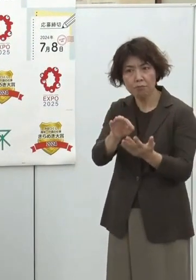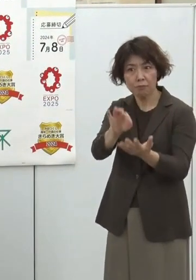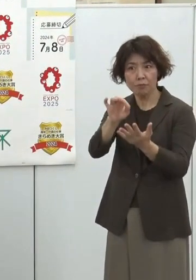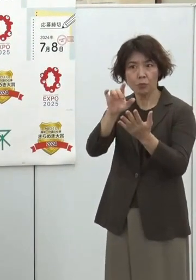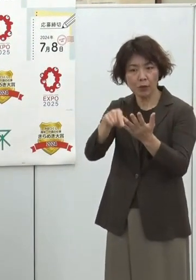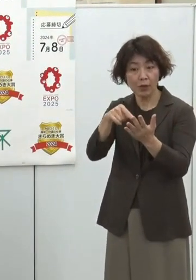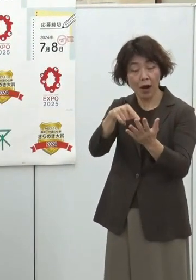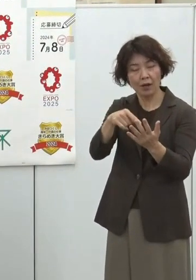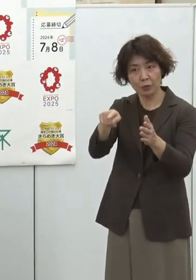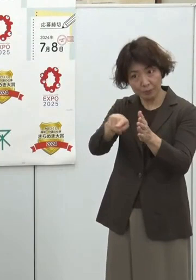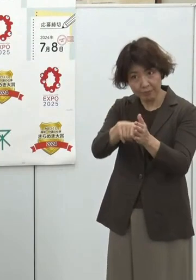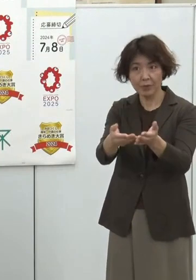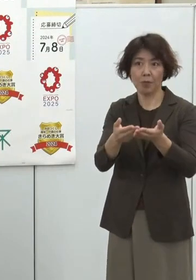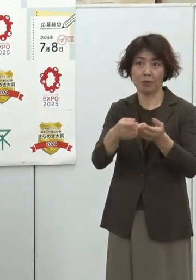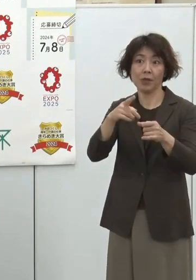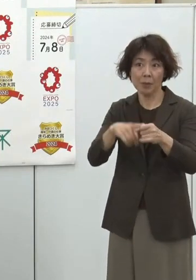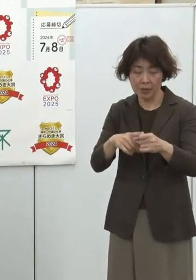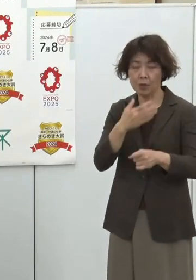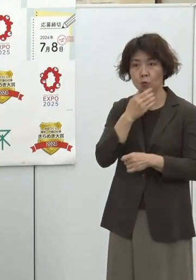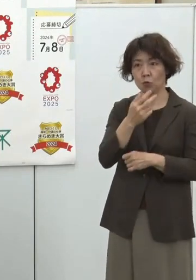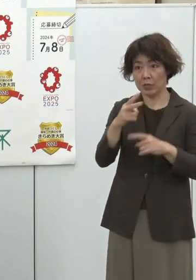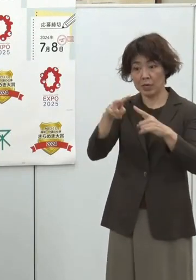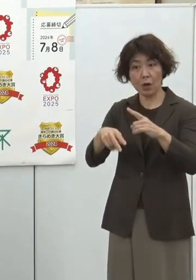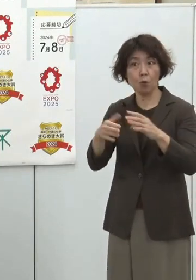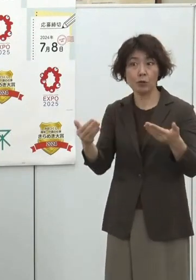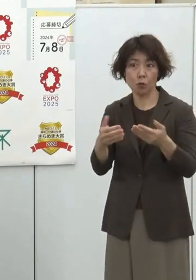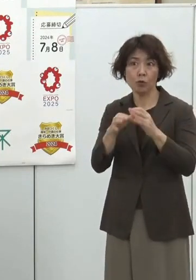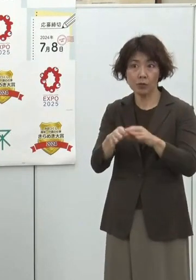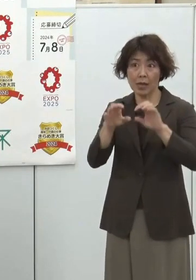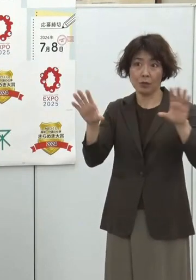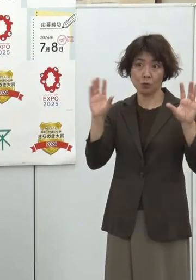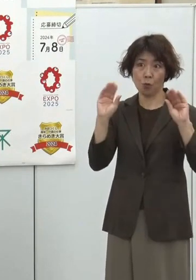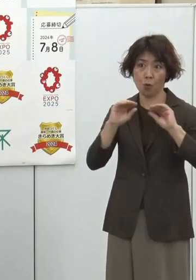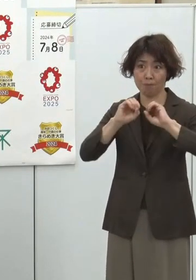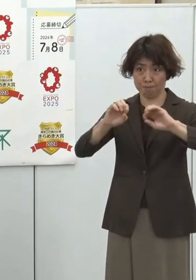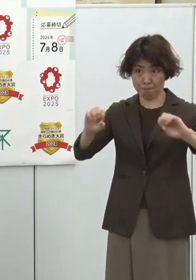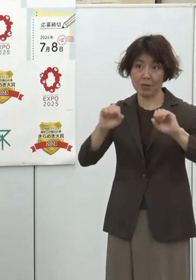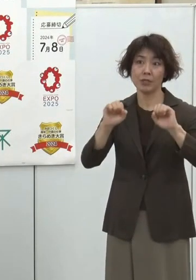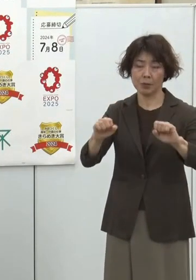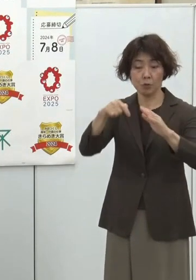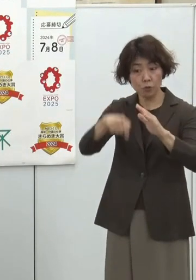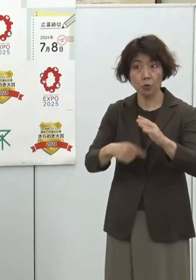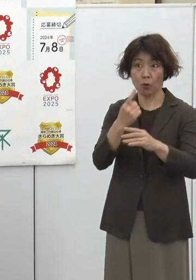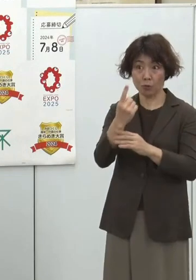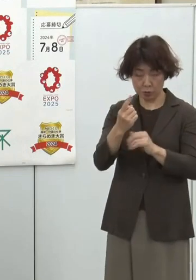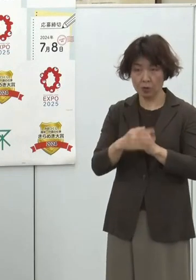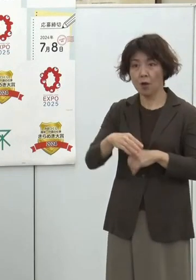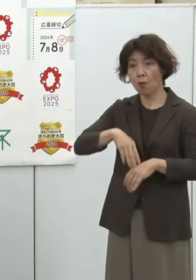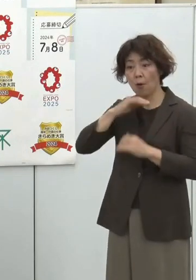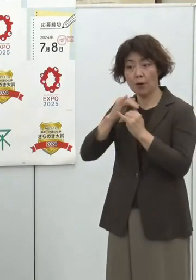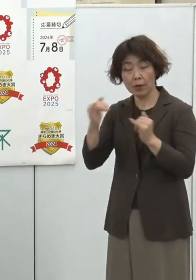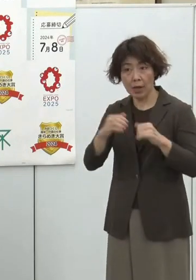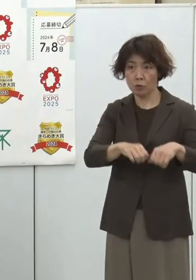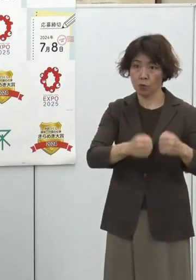くために福祉介護のお仕事について情報発信をしております。その一環といたしまして、高齢の方や